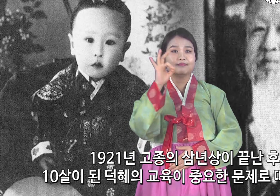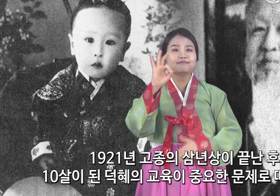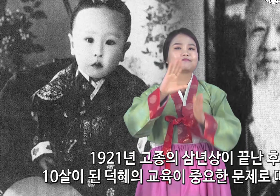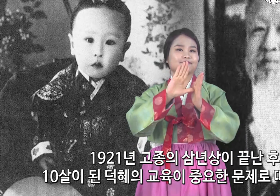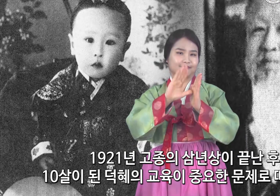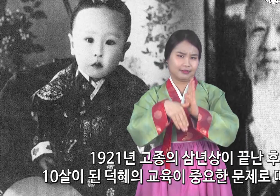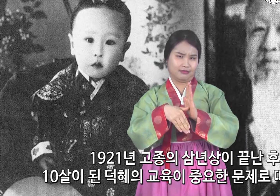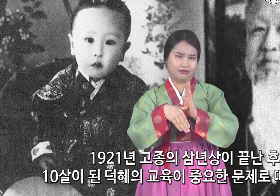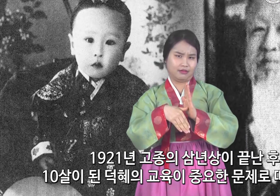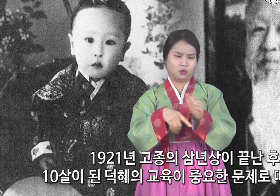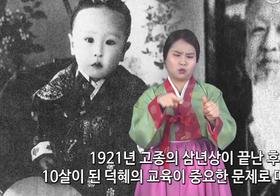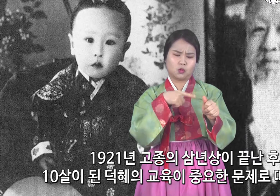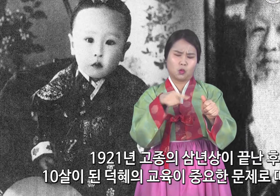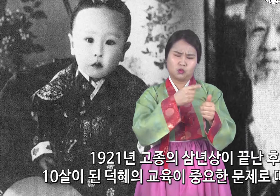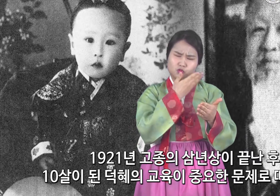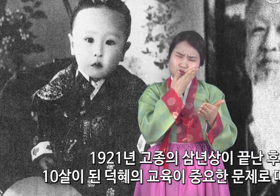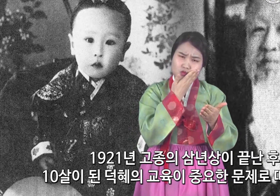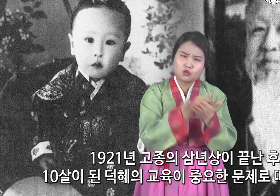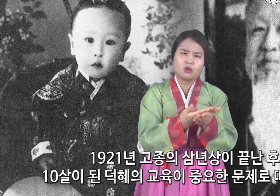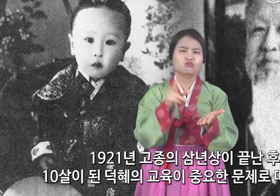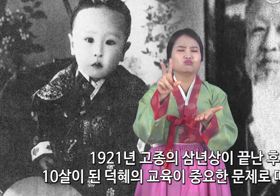문제로 떠올랐다.